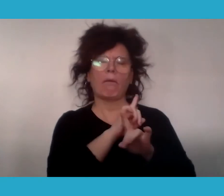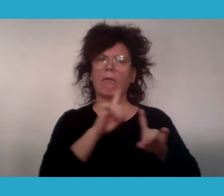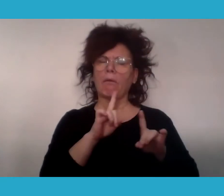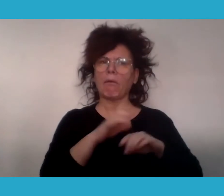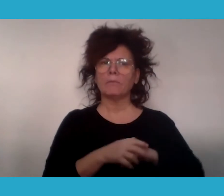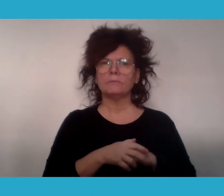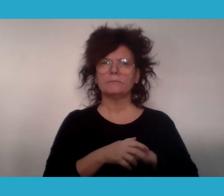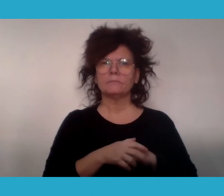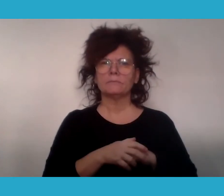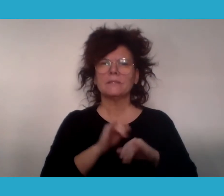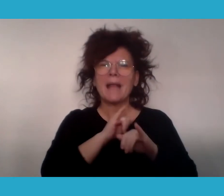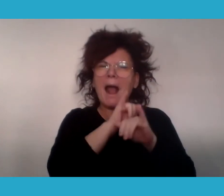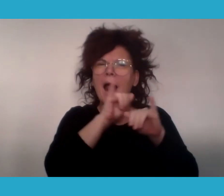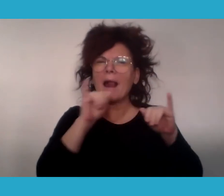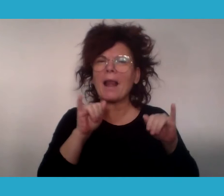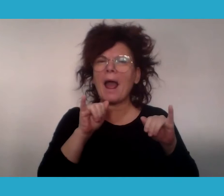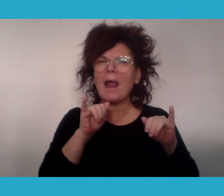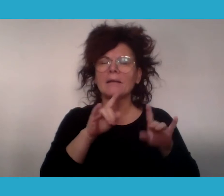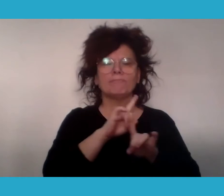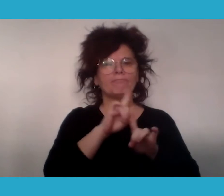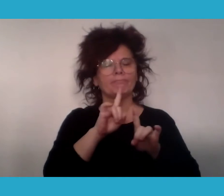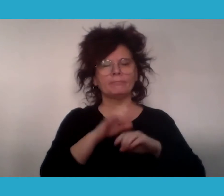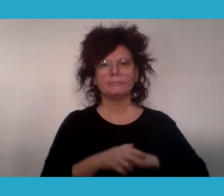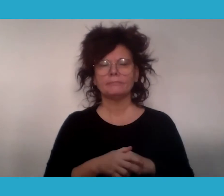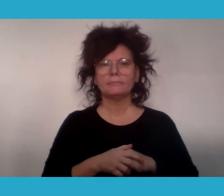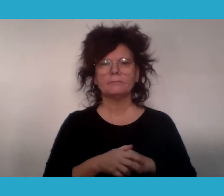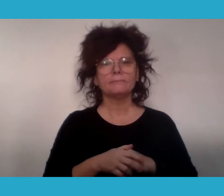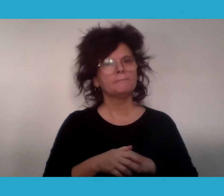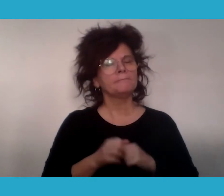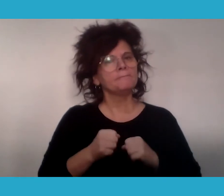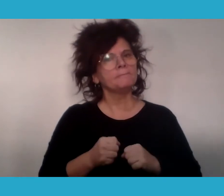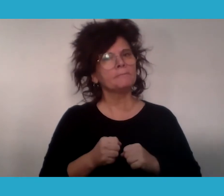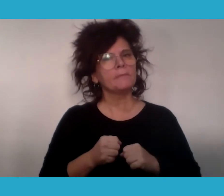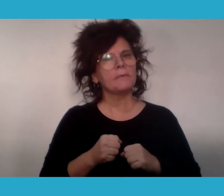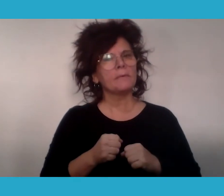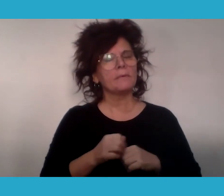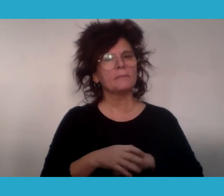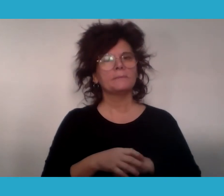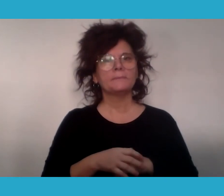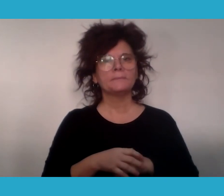se explicita nada de lo que se pretende. Insiste en no